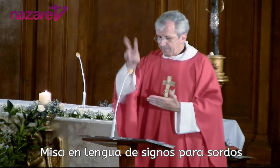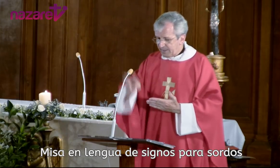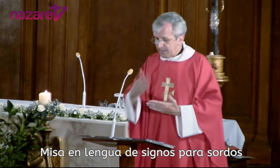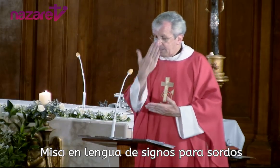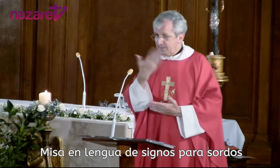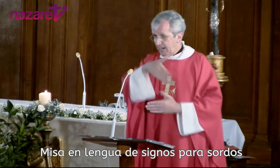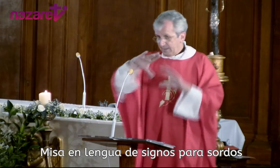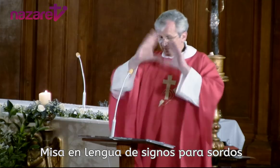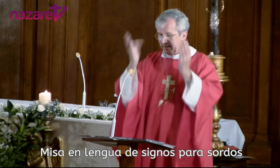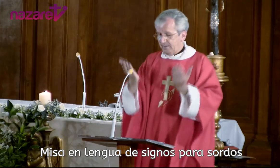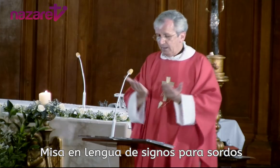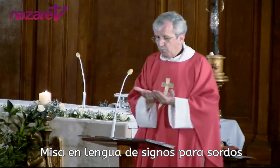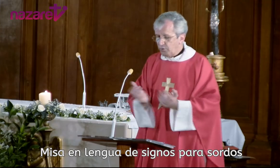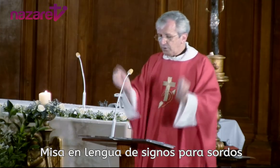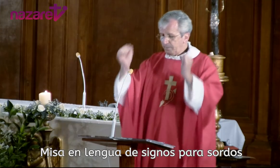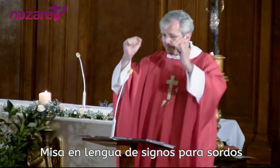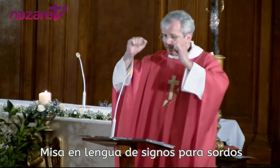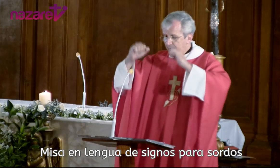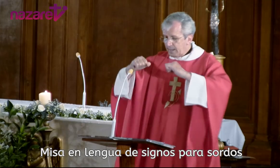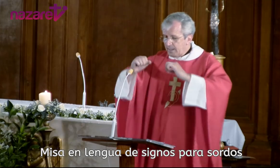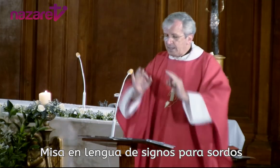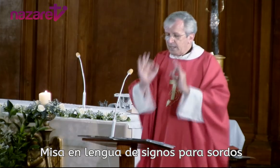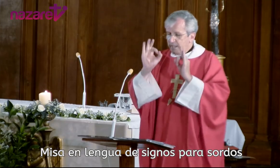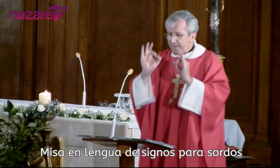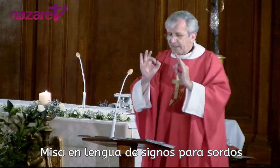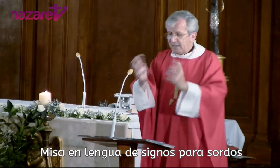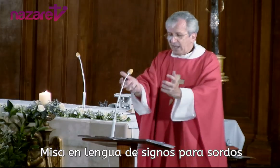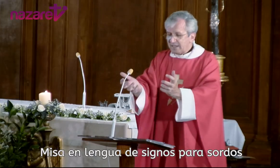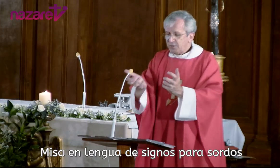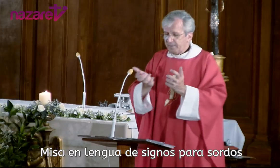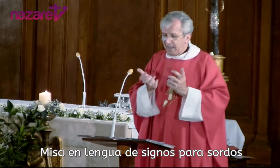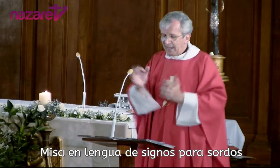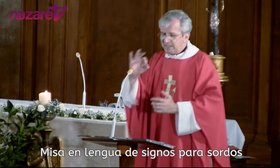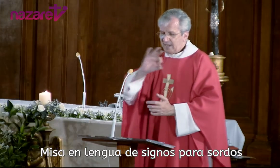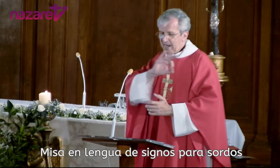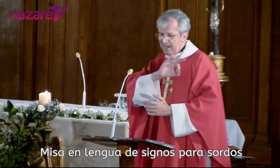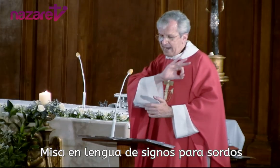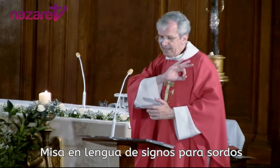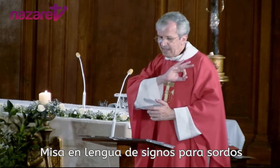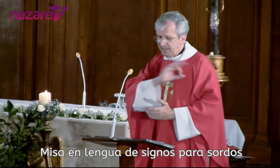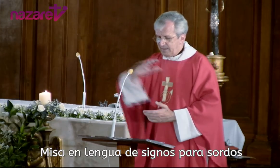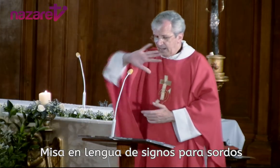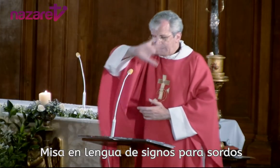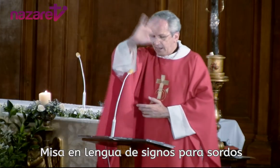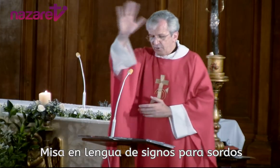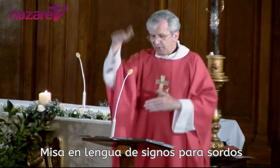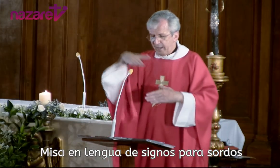verdad delante del mundo. Amén. Y para que así obtengáis la heredad del reino